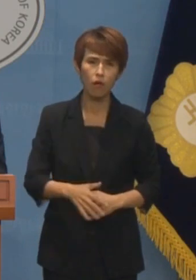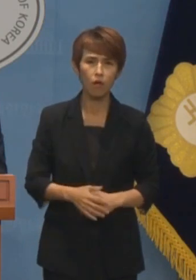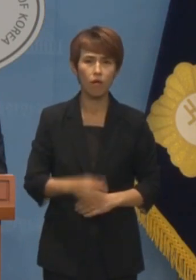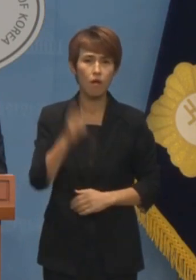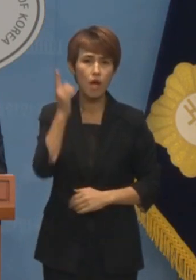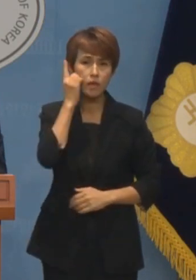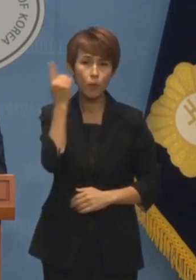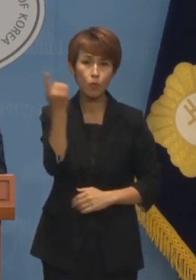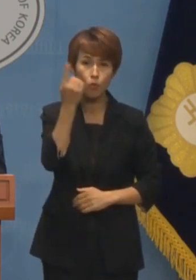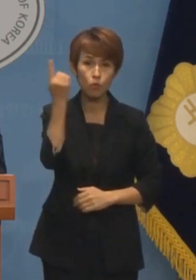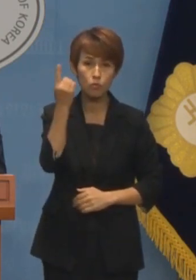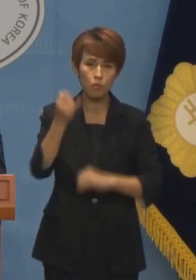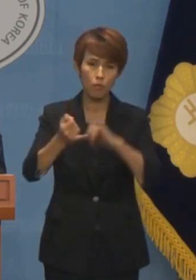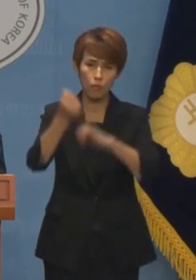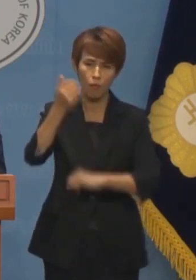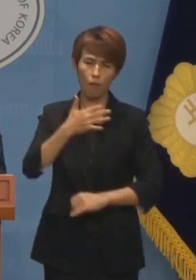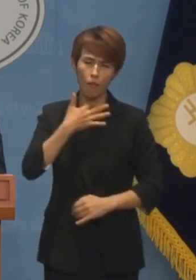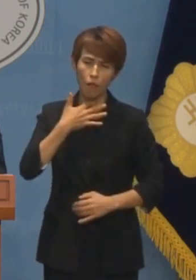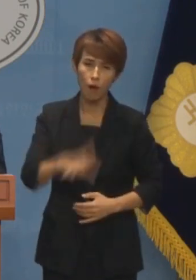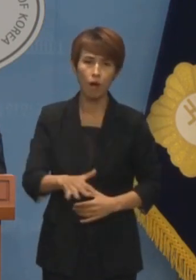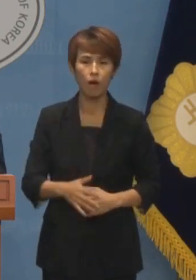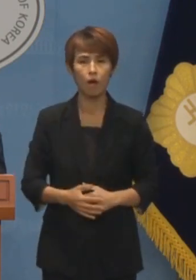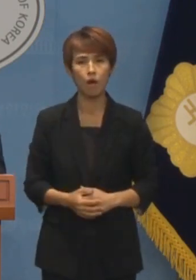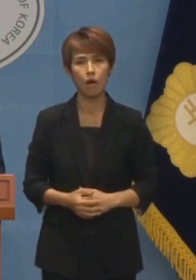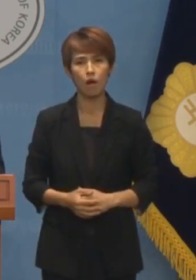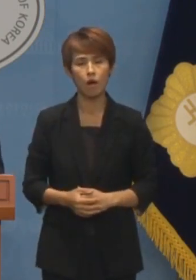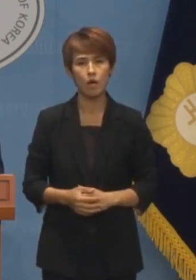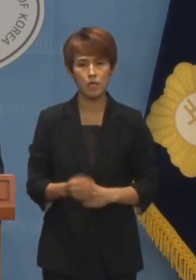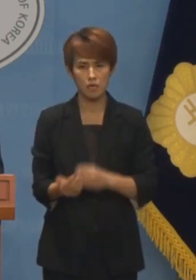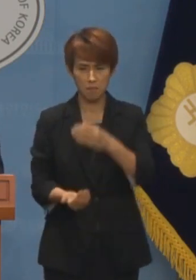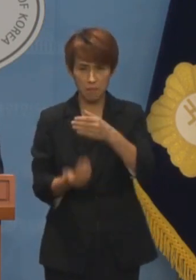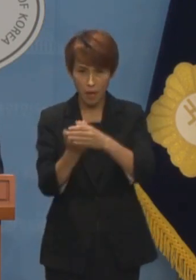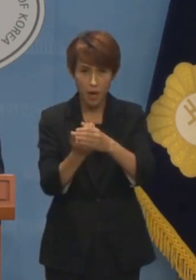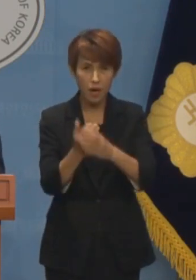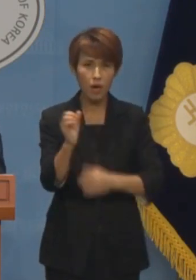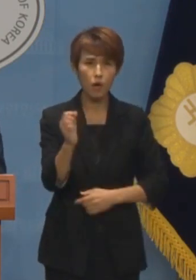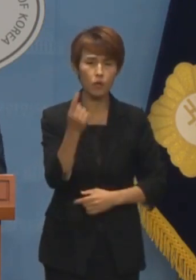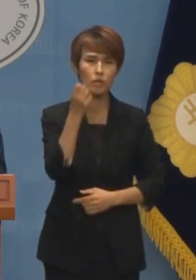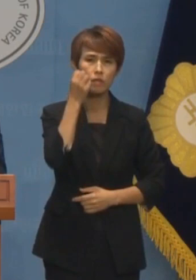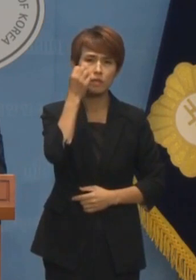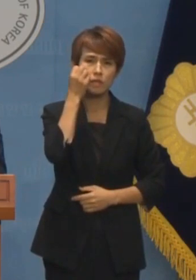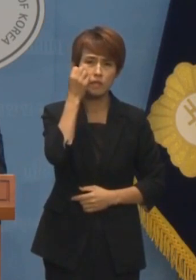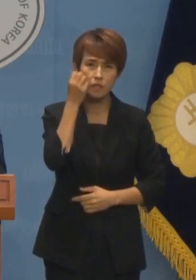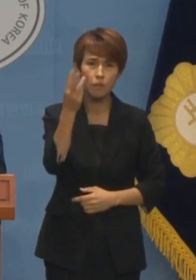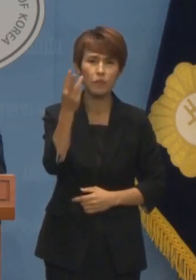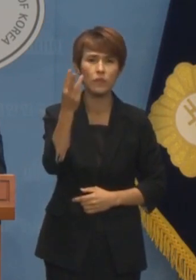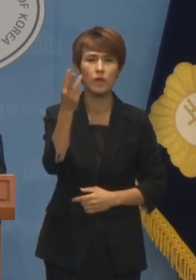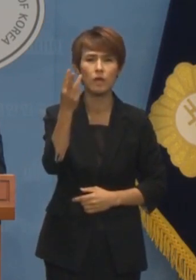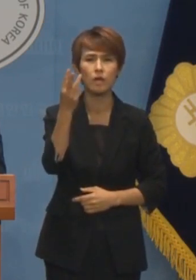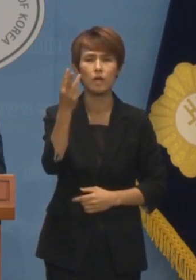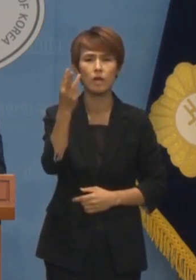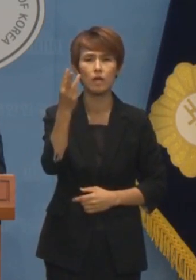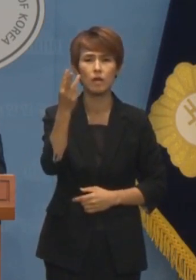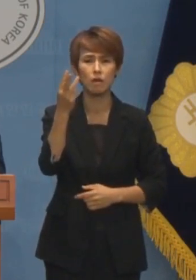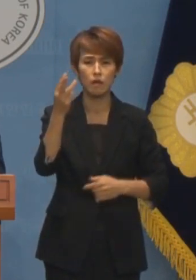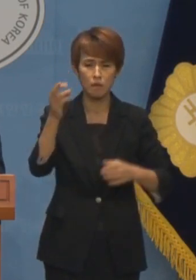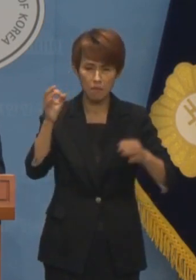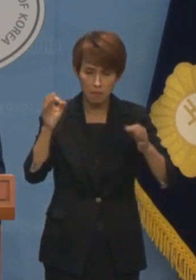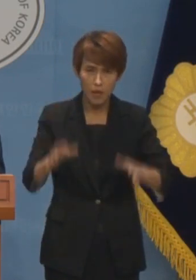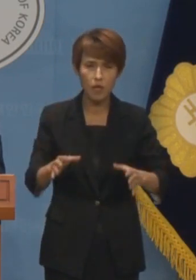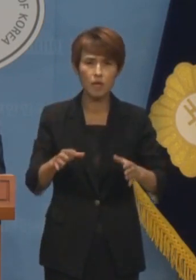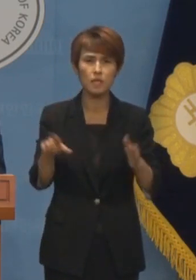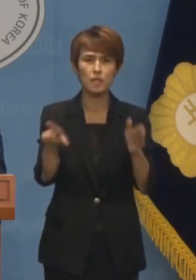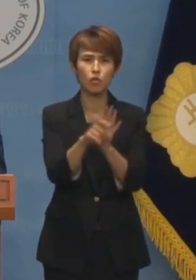핸드폰 요금도 연체한 적 없는데 이 사태 때문에 석 달 만에 신용불량자가 되게